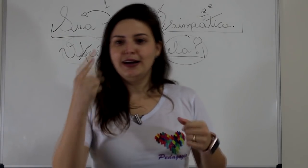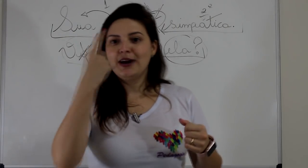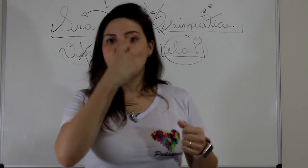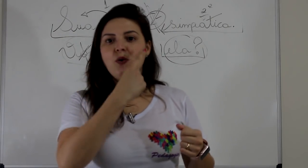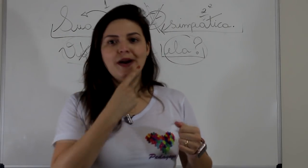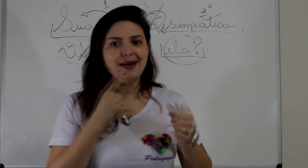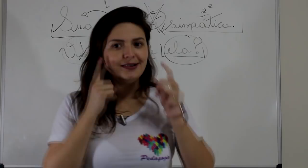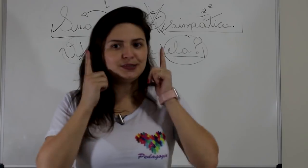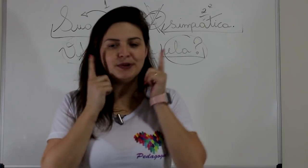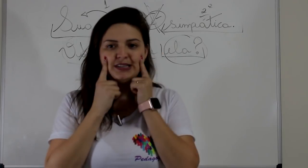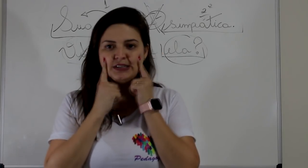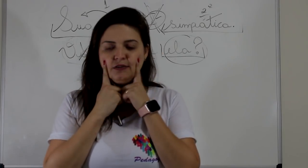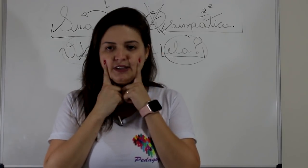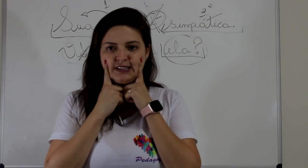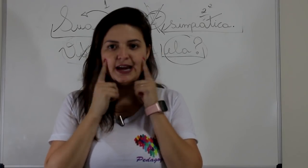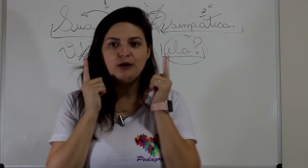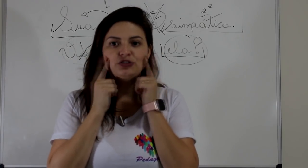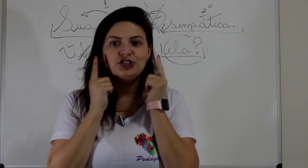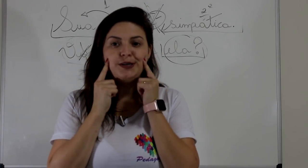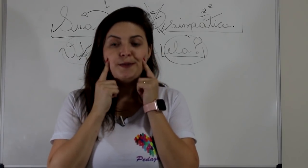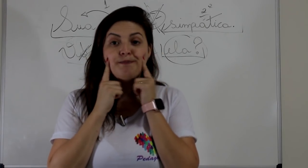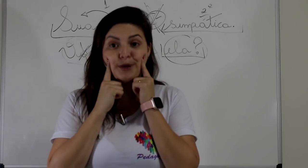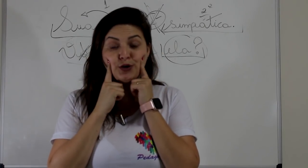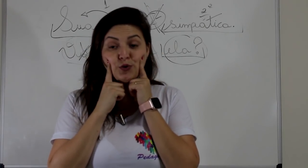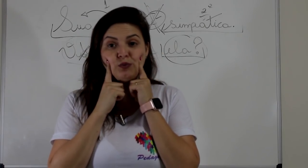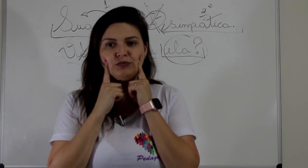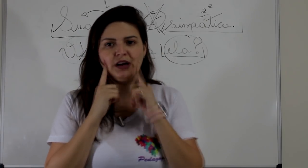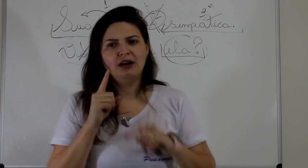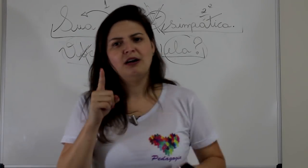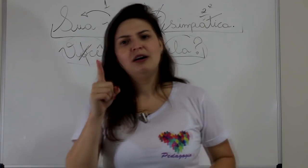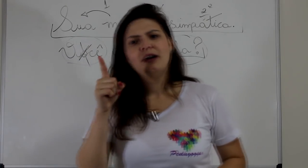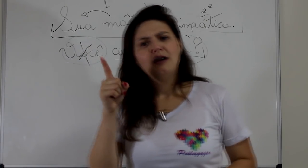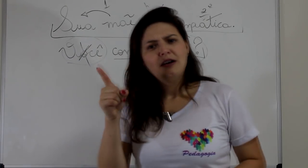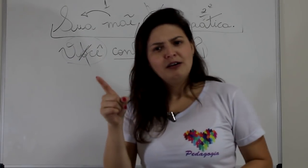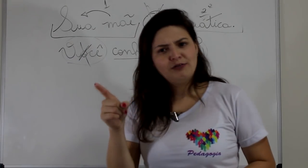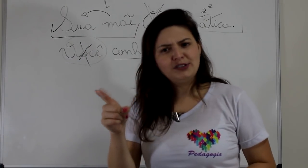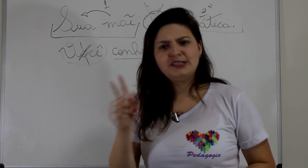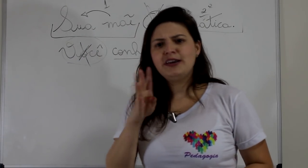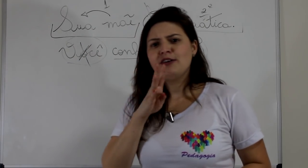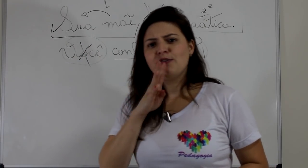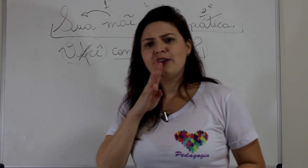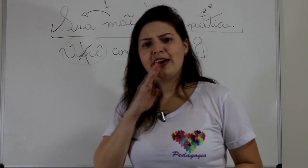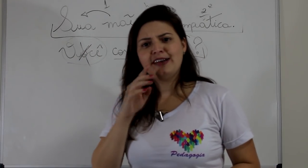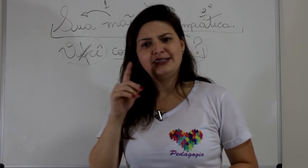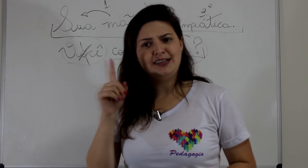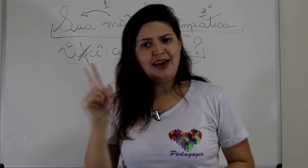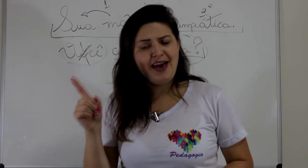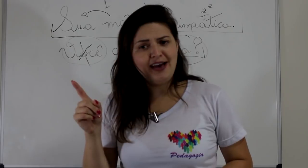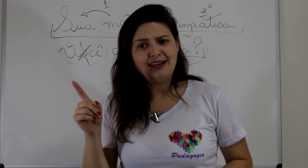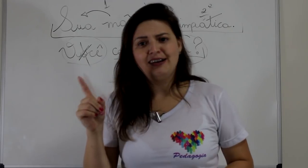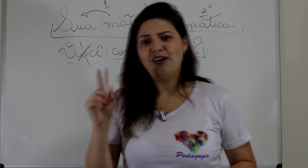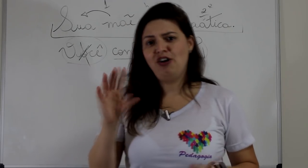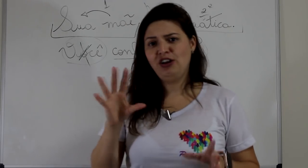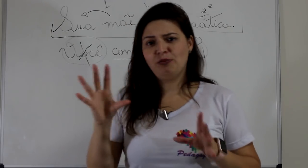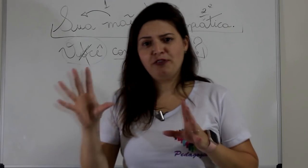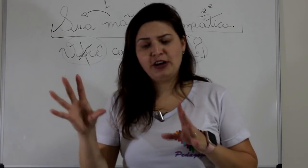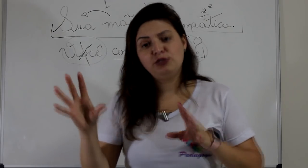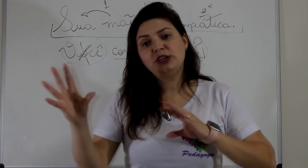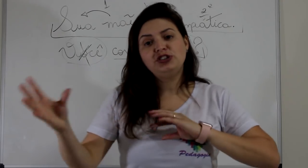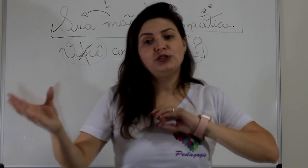é com expressão facial de pergunta. Você conhece ela? Olha como fica redundante. Então, a